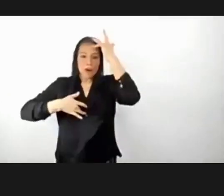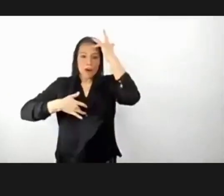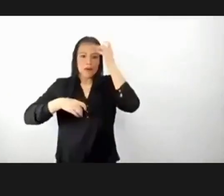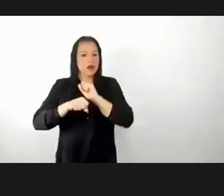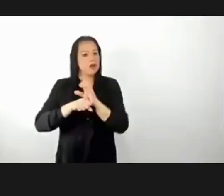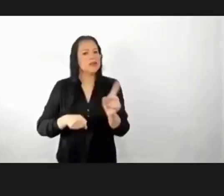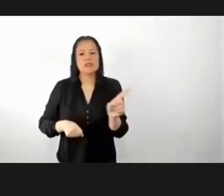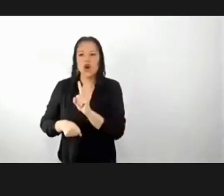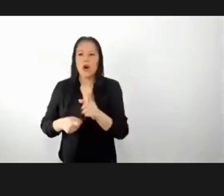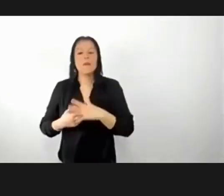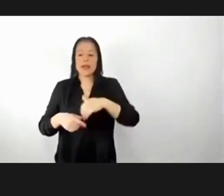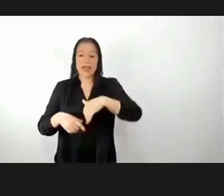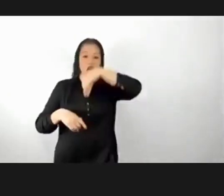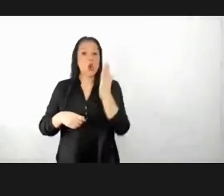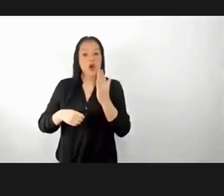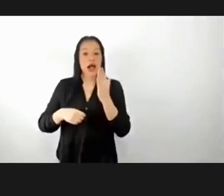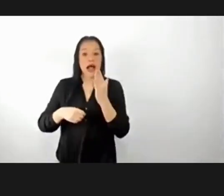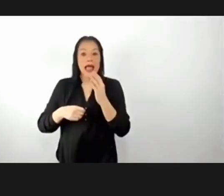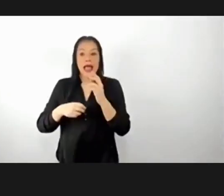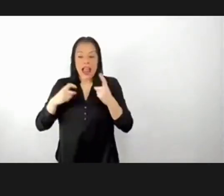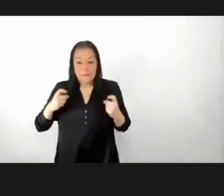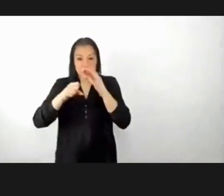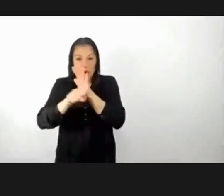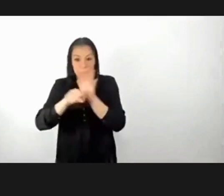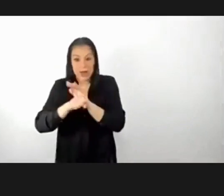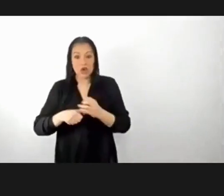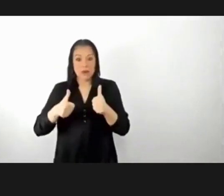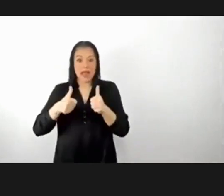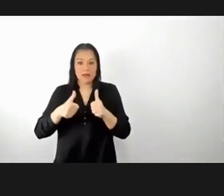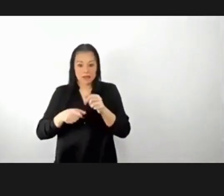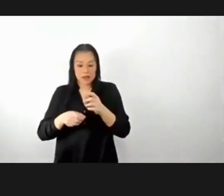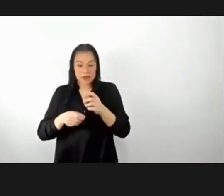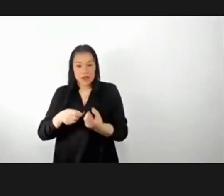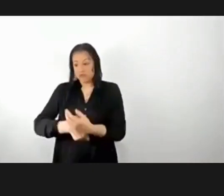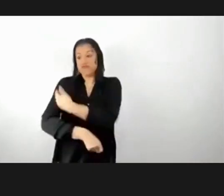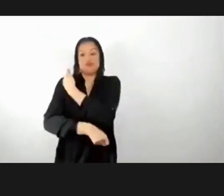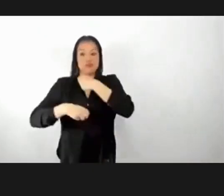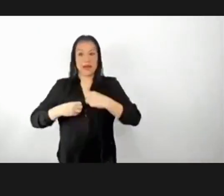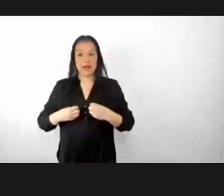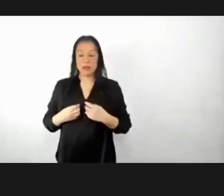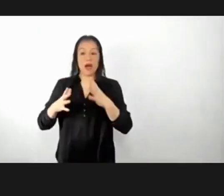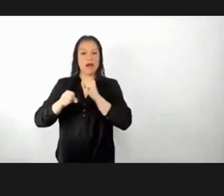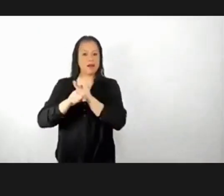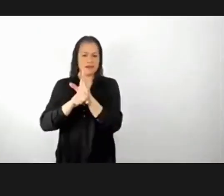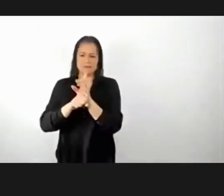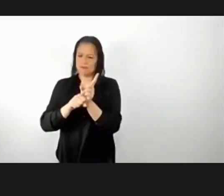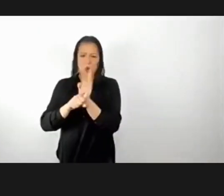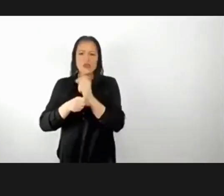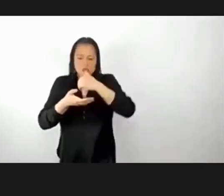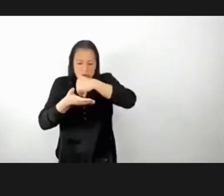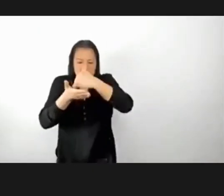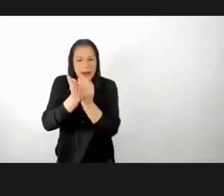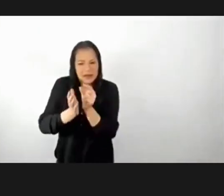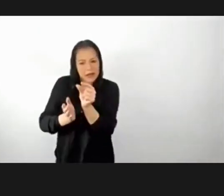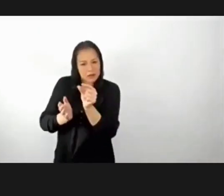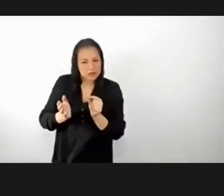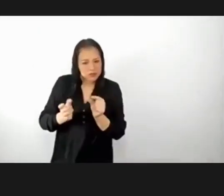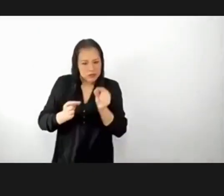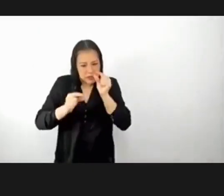se inyecta el virus vivo, completo, que puede causar enfermedad. O está inactivado o son partes del virus.